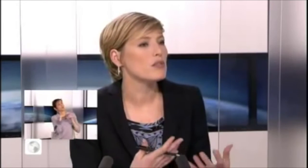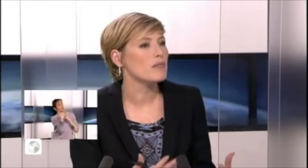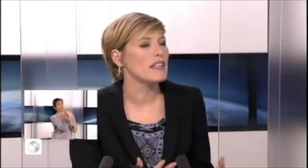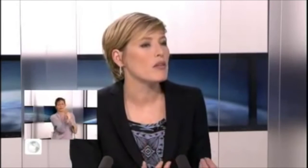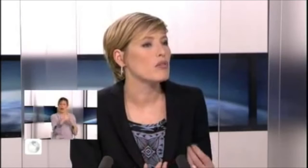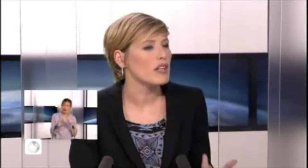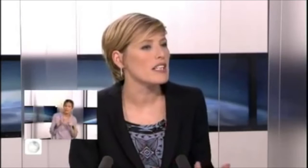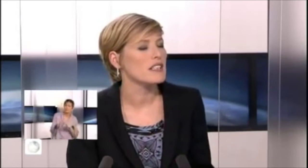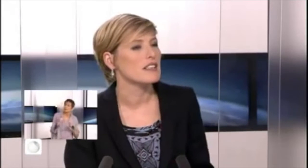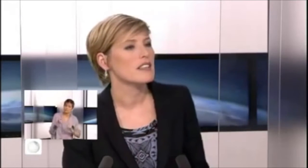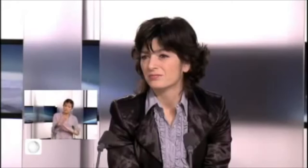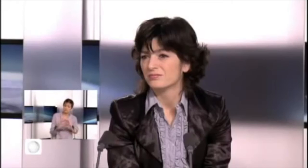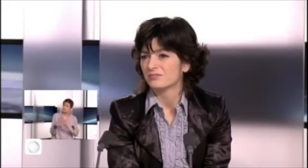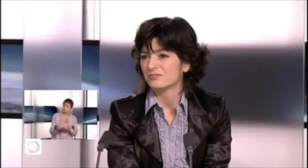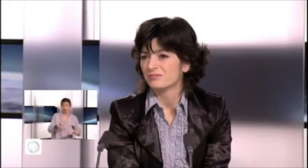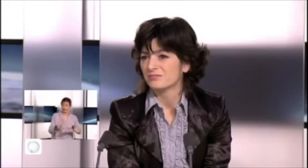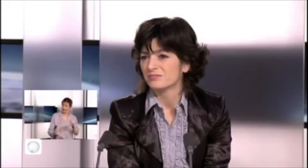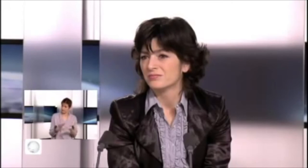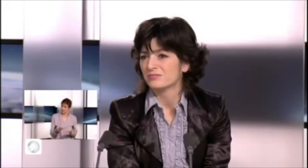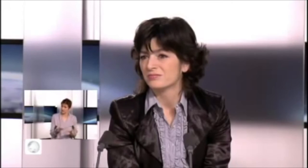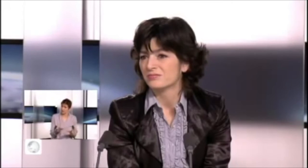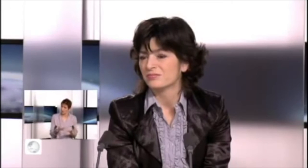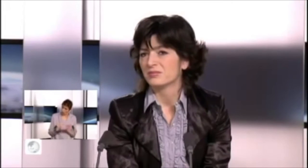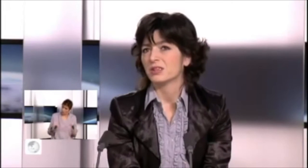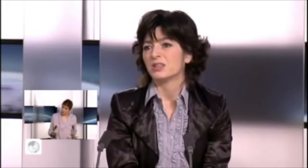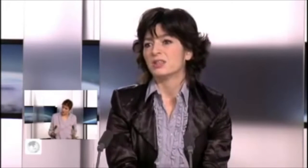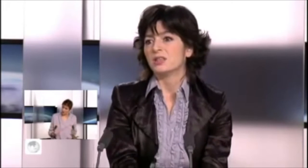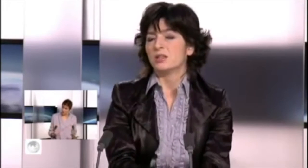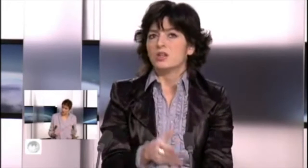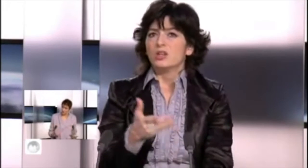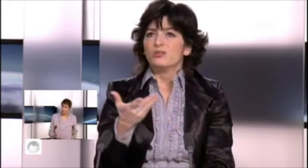autre manière que le langage. Ce qui est encore vrai aujourd'hui.